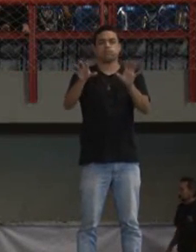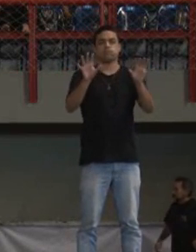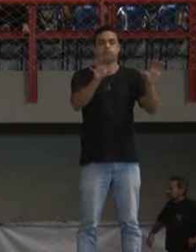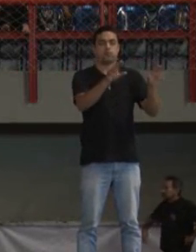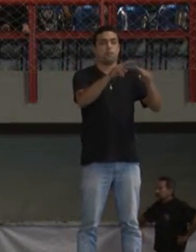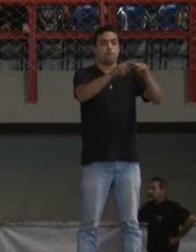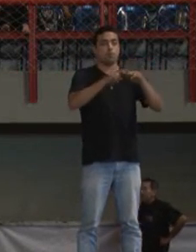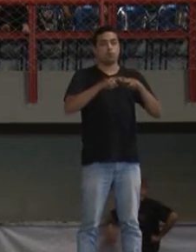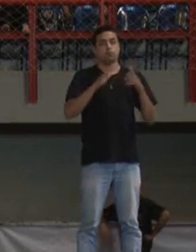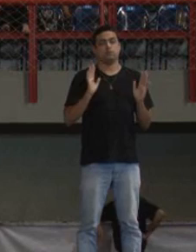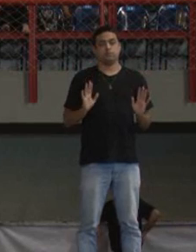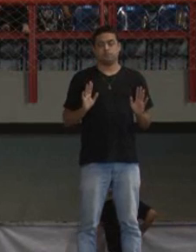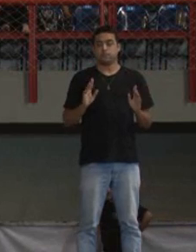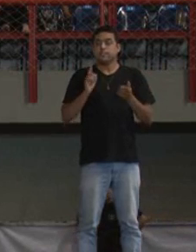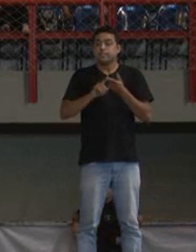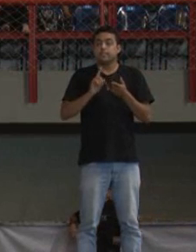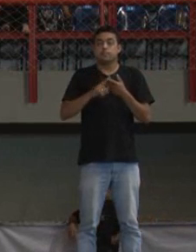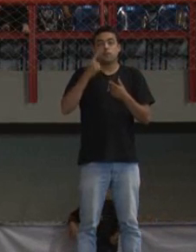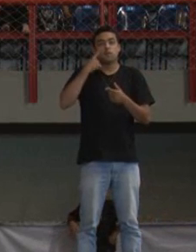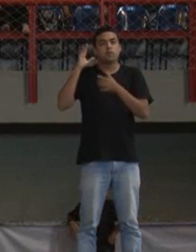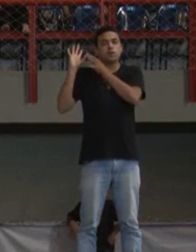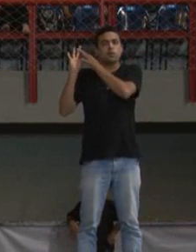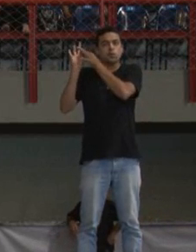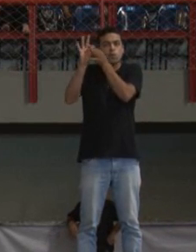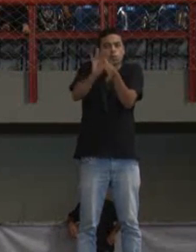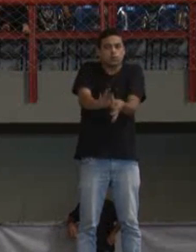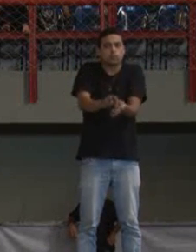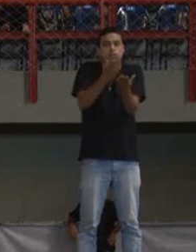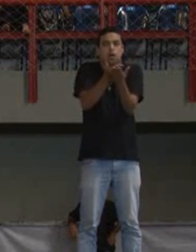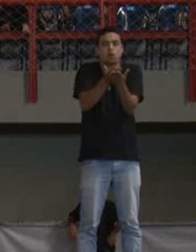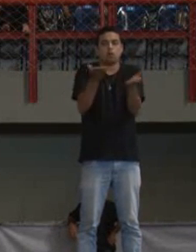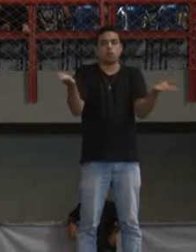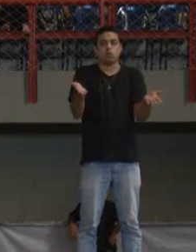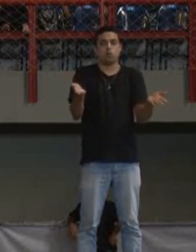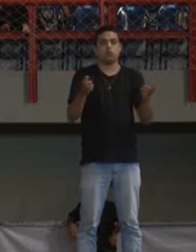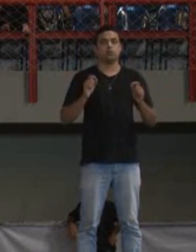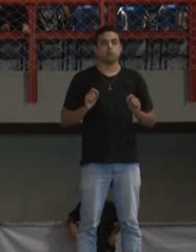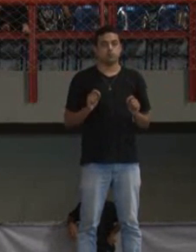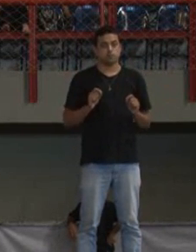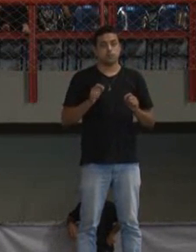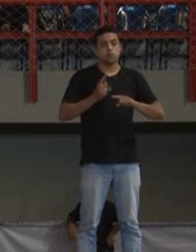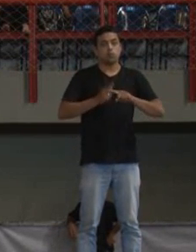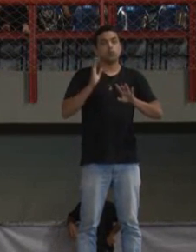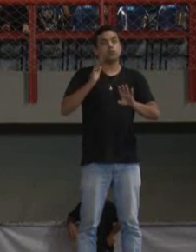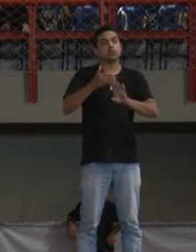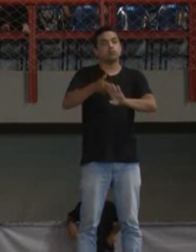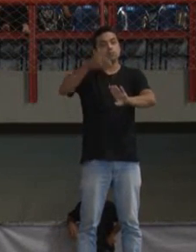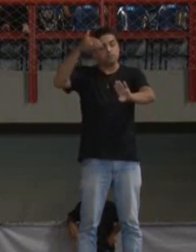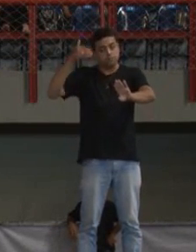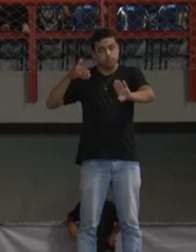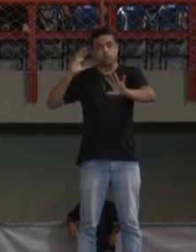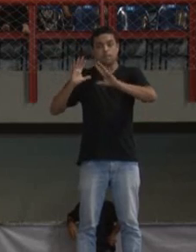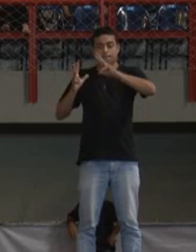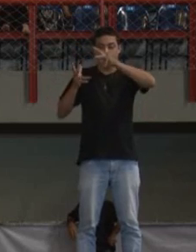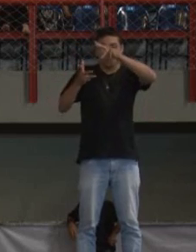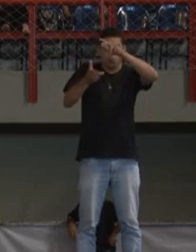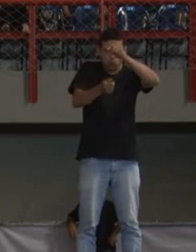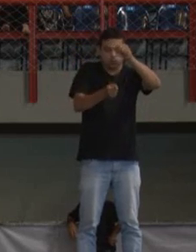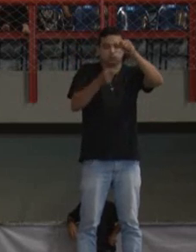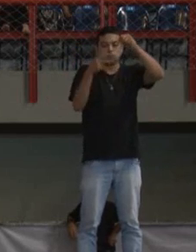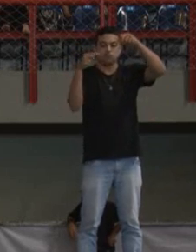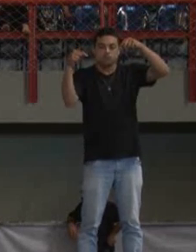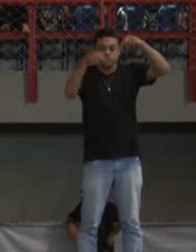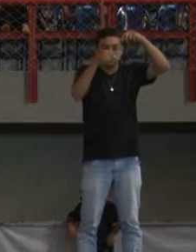Por favor, o contexto da aula de hoje. O que acontecia no mundo, o que acontecia no